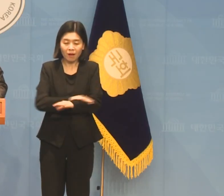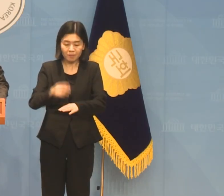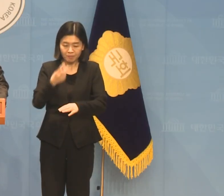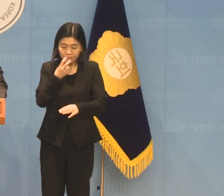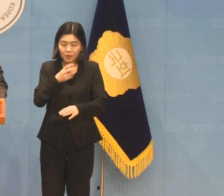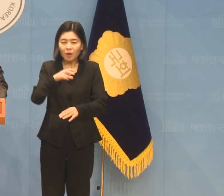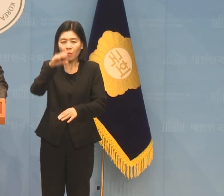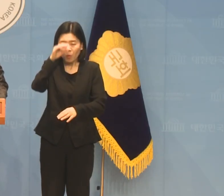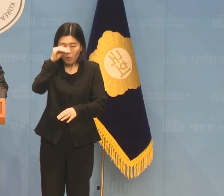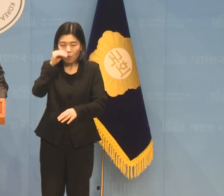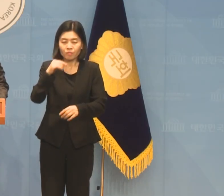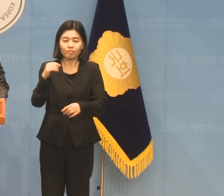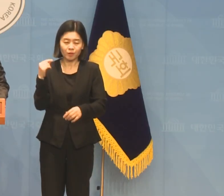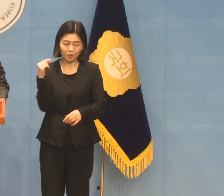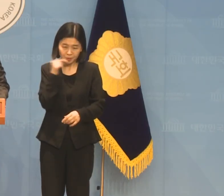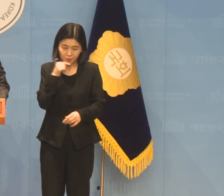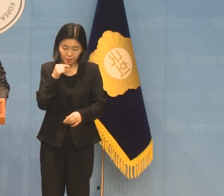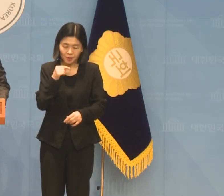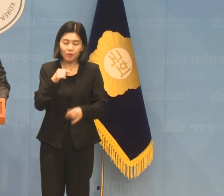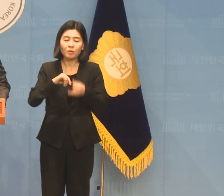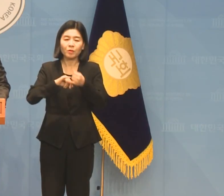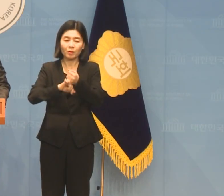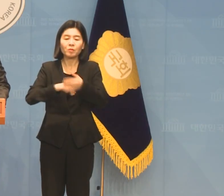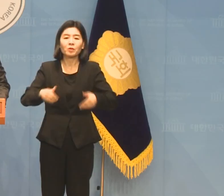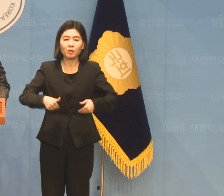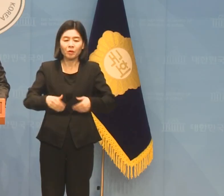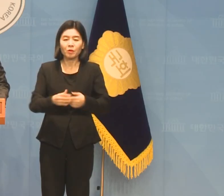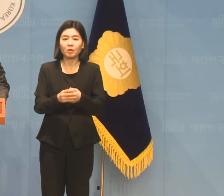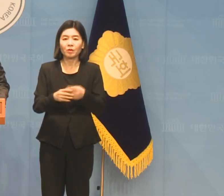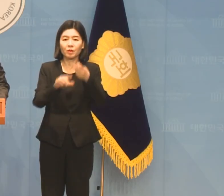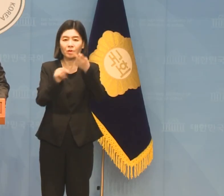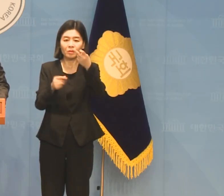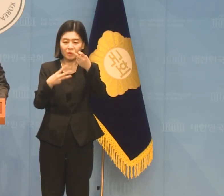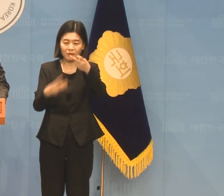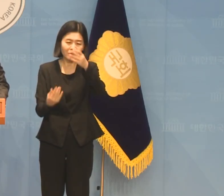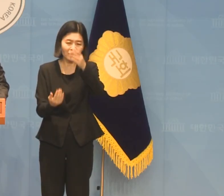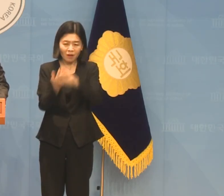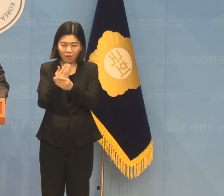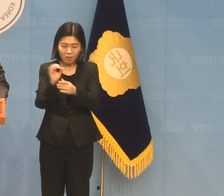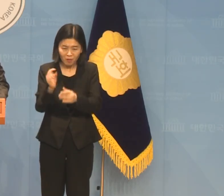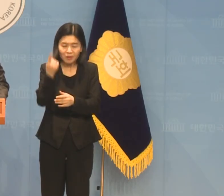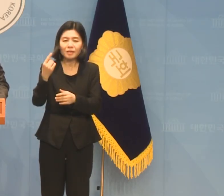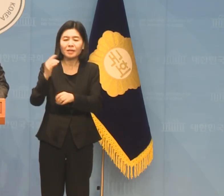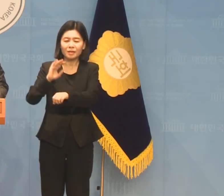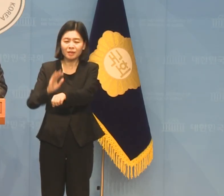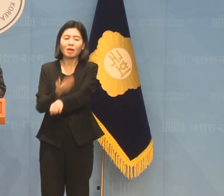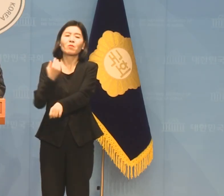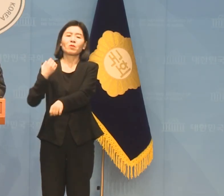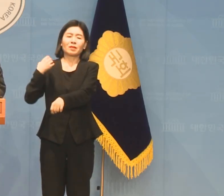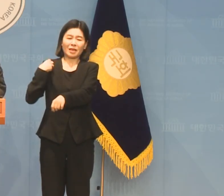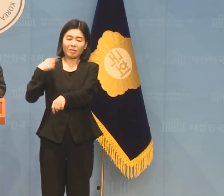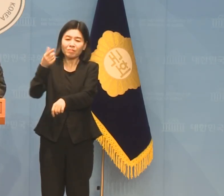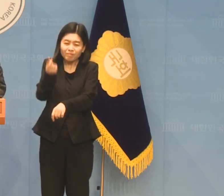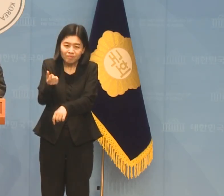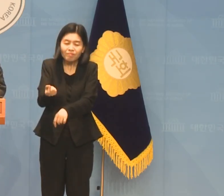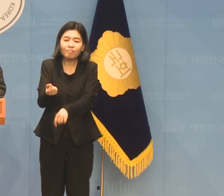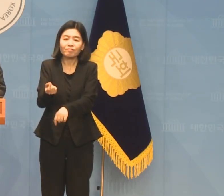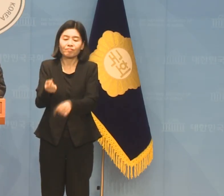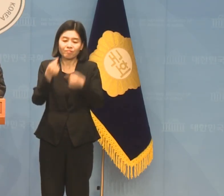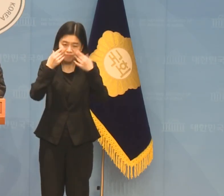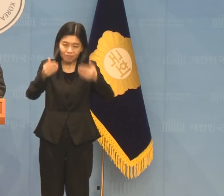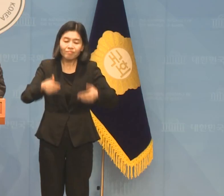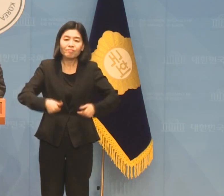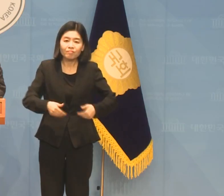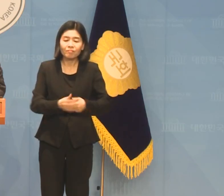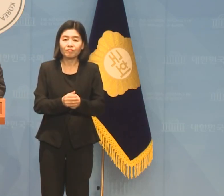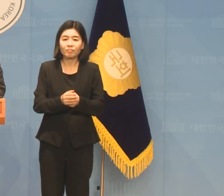합니다. 12.3 사태에 책임 있는 정당이기에 더욱 그래야만 합니다. 하지만 4월 4일